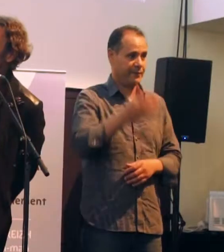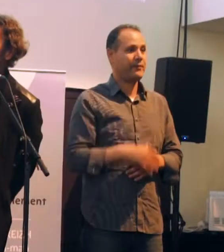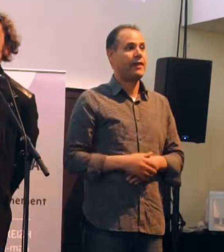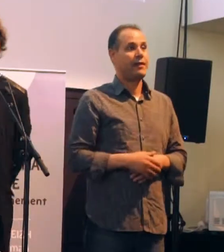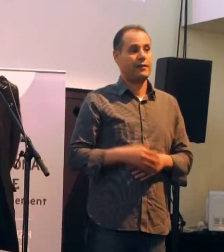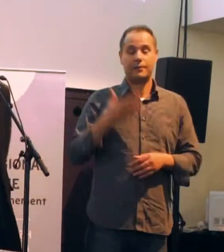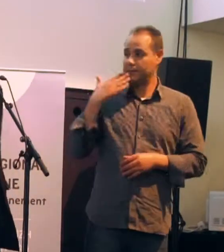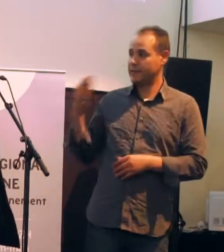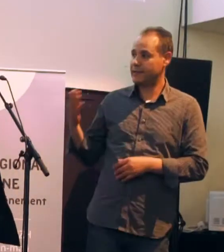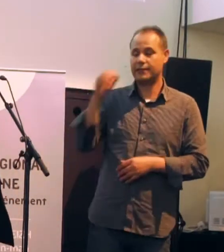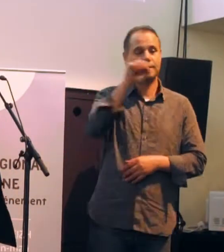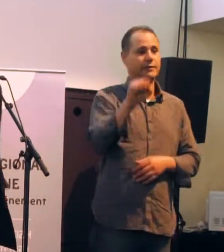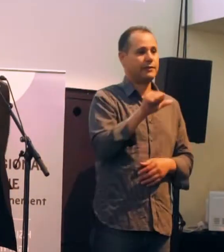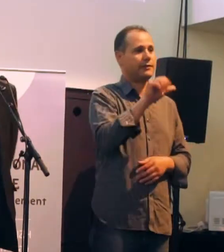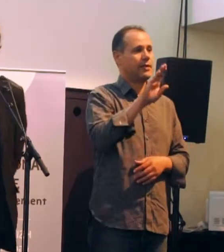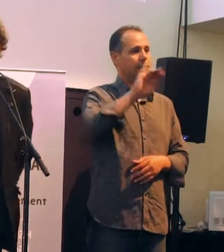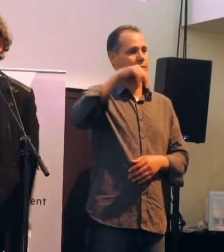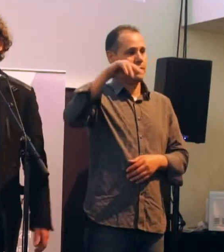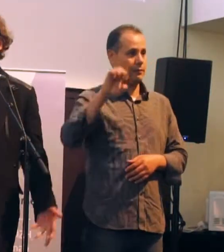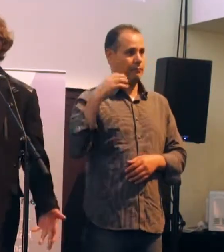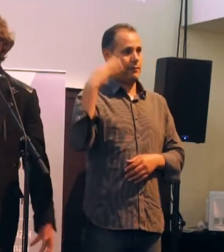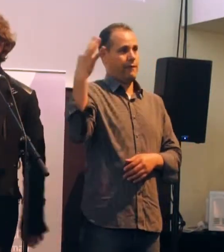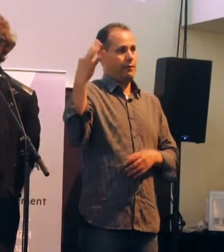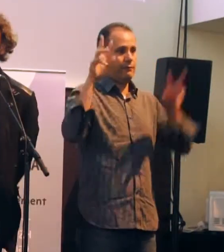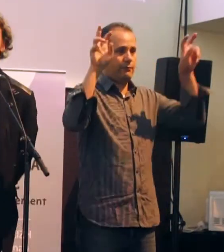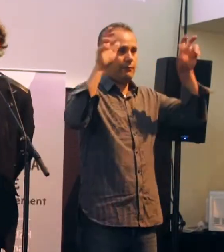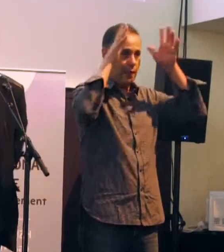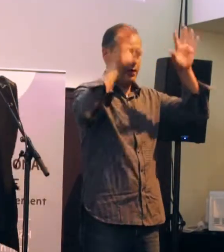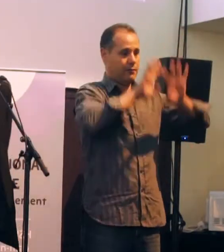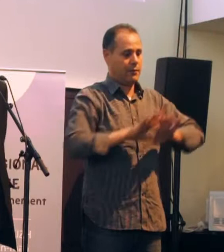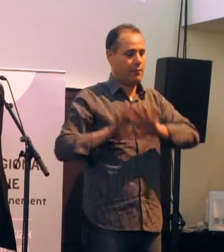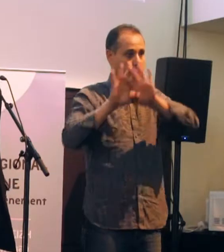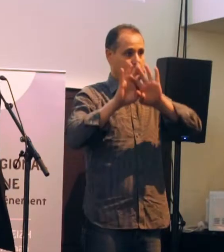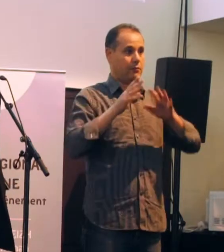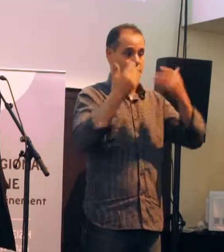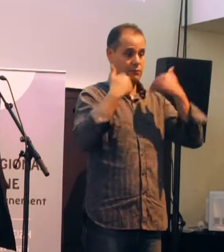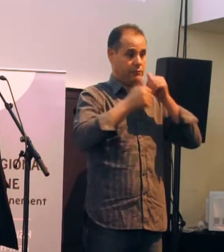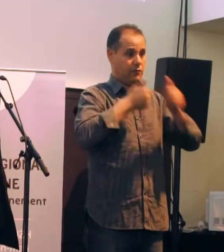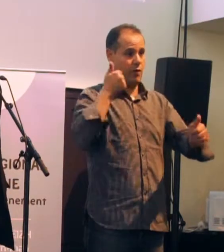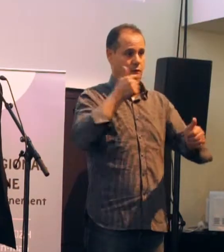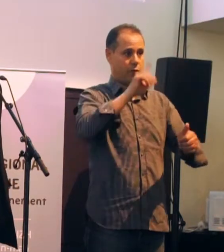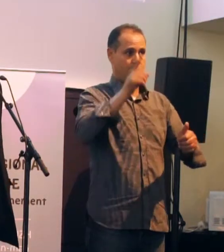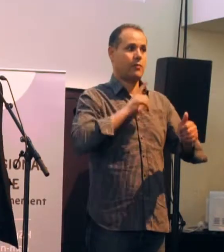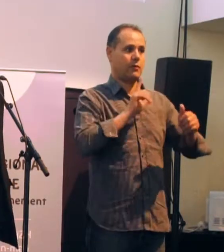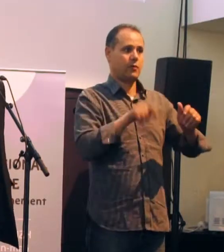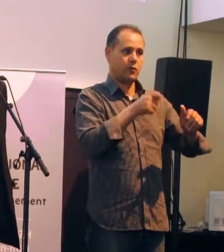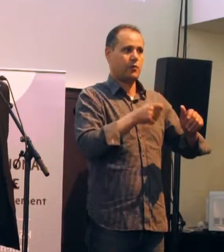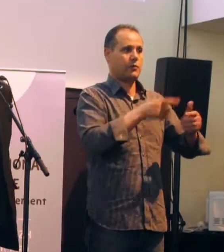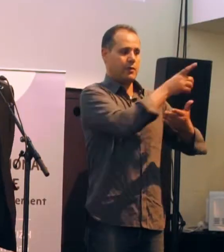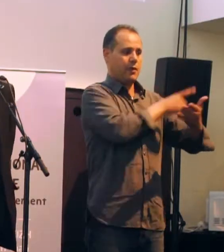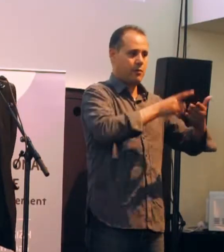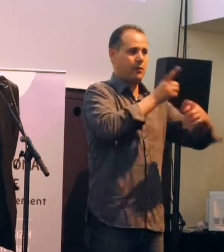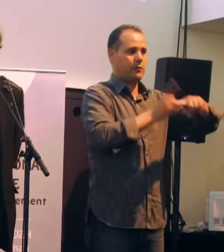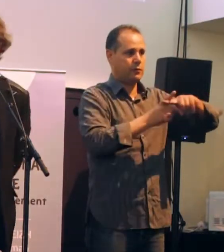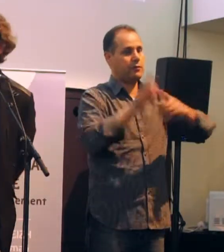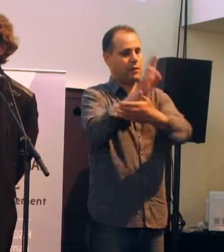Merci Sabine d'inviter effectivement la métropole à s'exprimer, mais j'associe directement effectivement le département et la